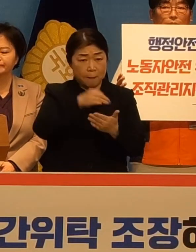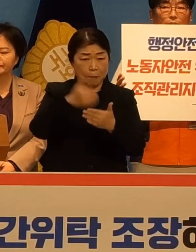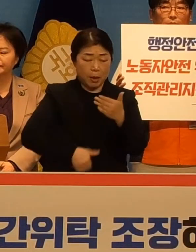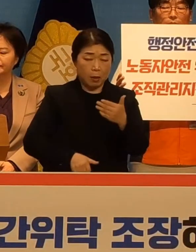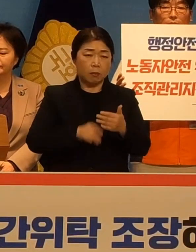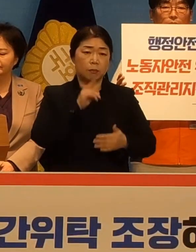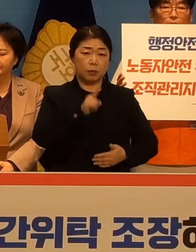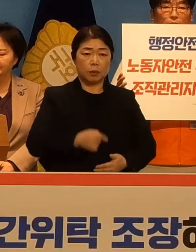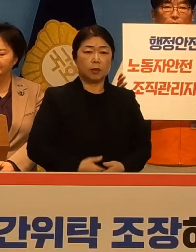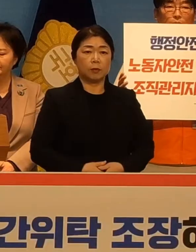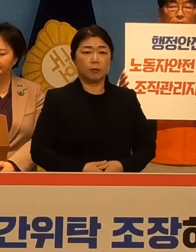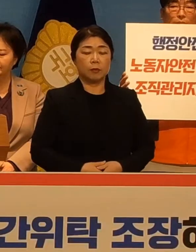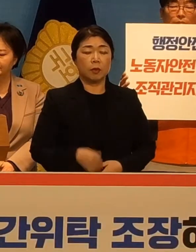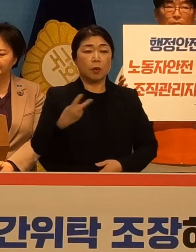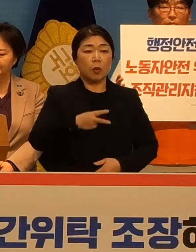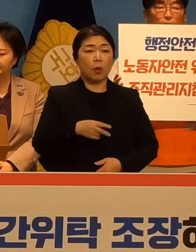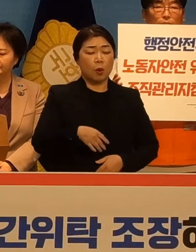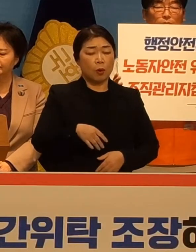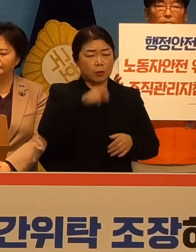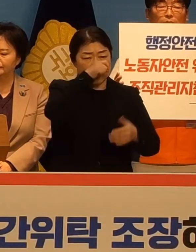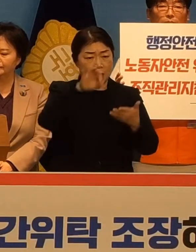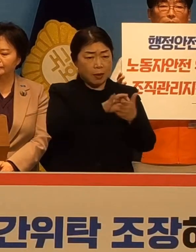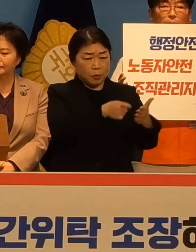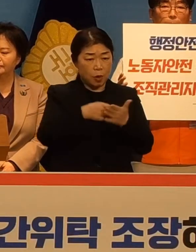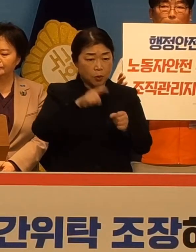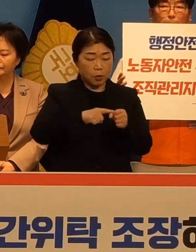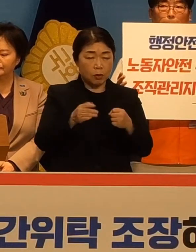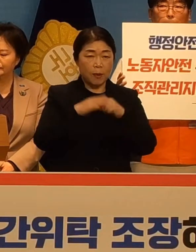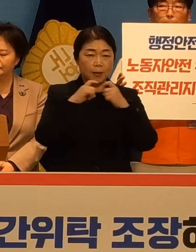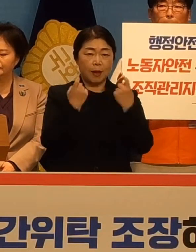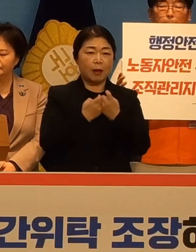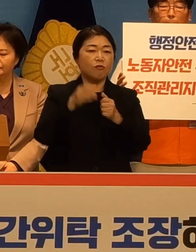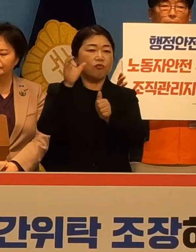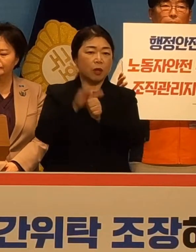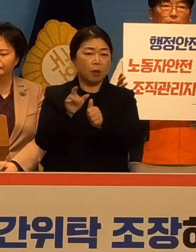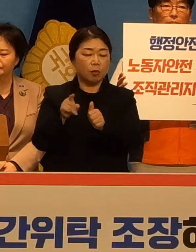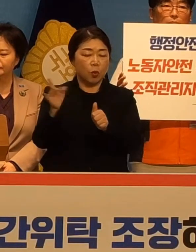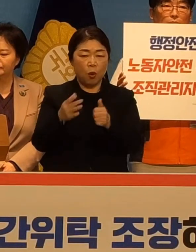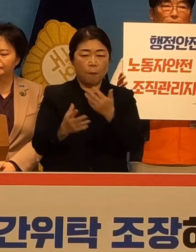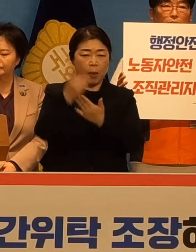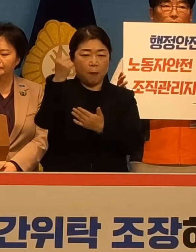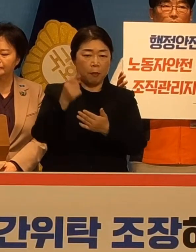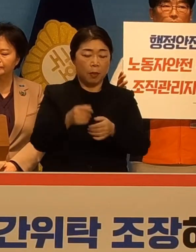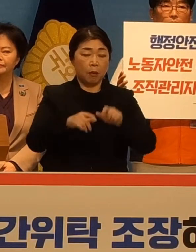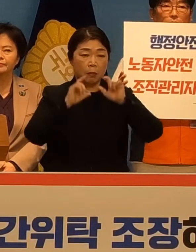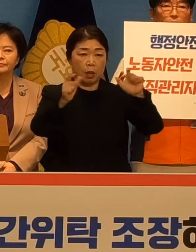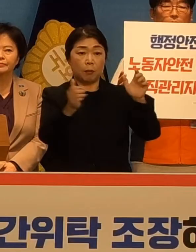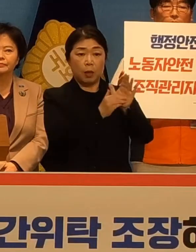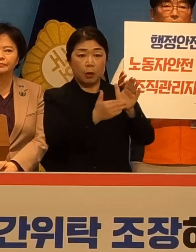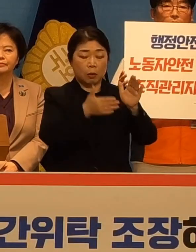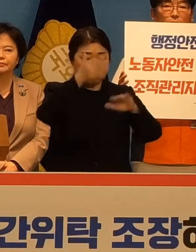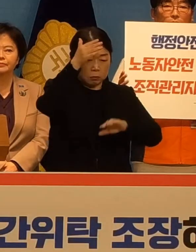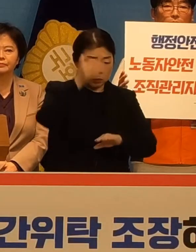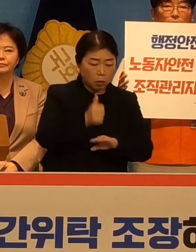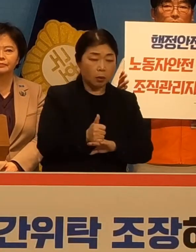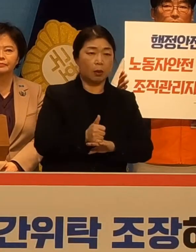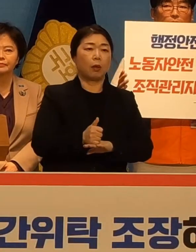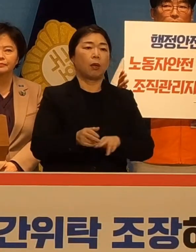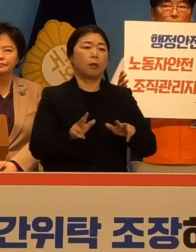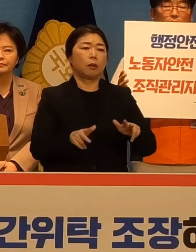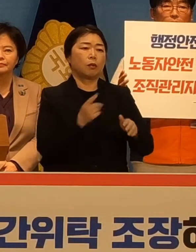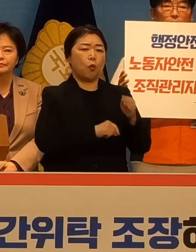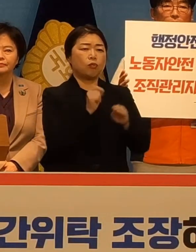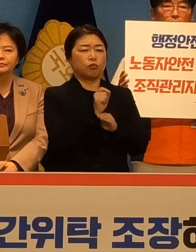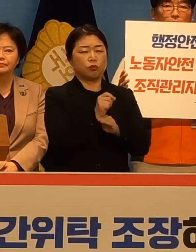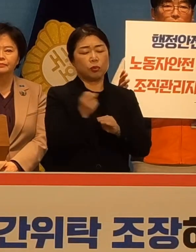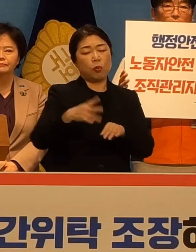절감, 민관위탁, 기능이관이나 통폐합 등을 요구하였다. 그 결과 많은 지자체들이